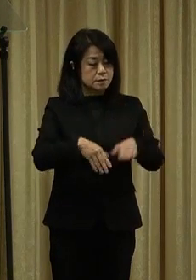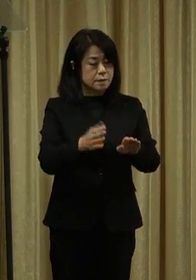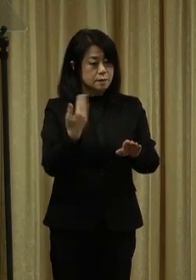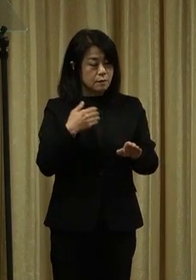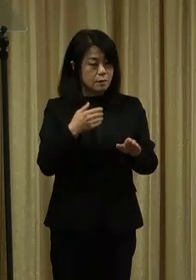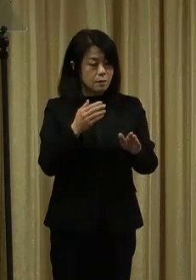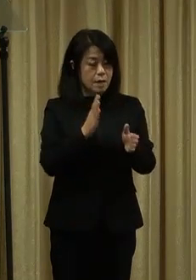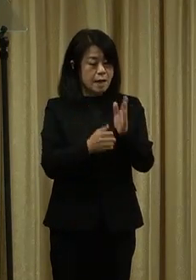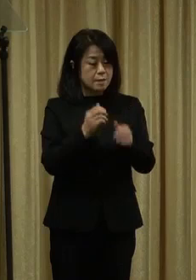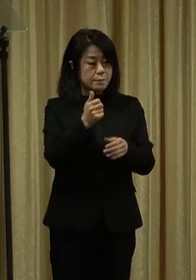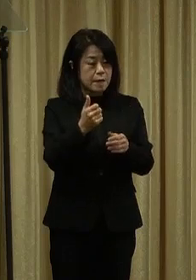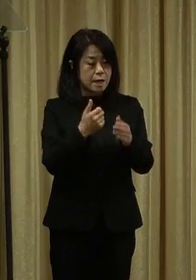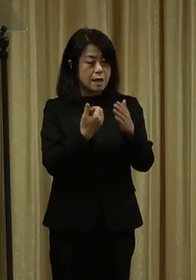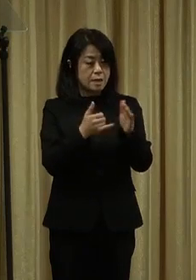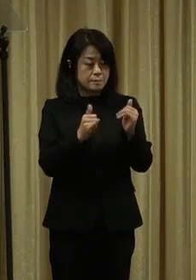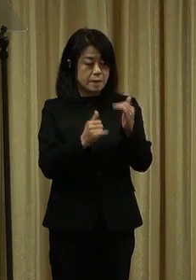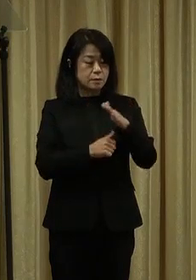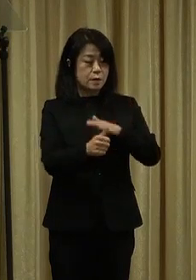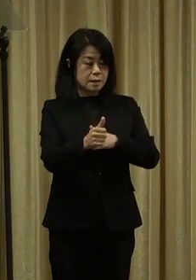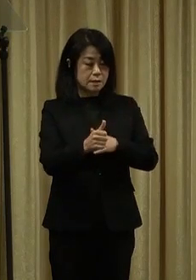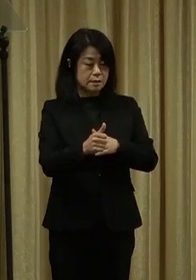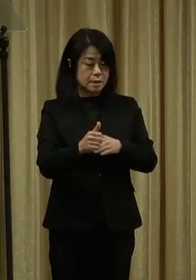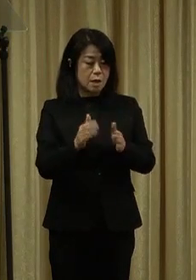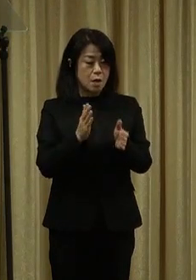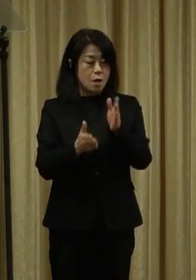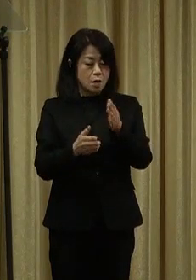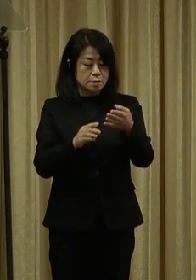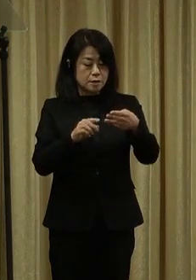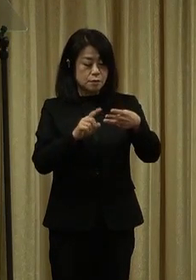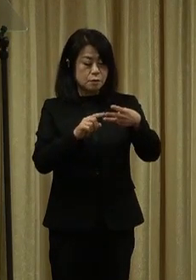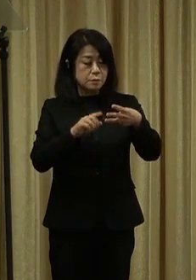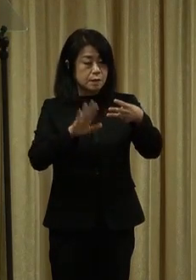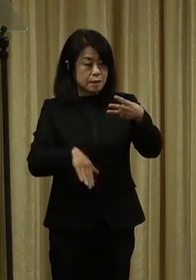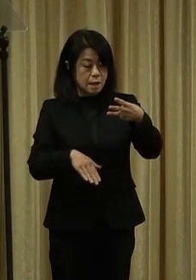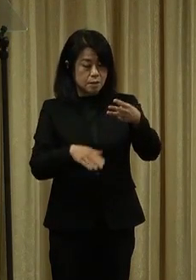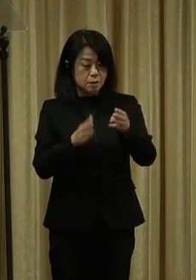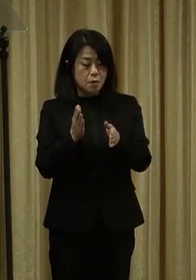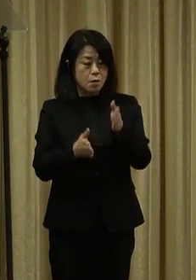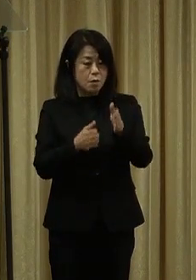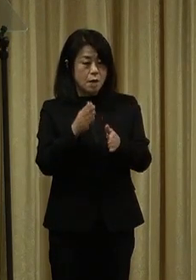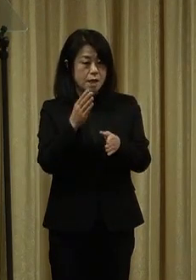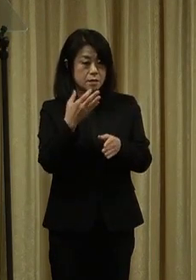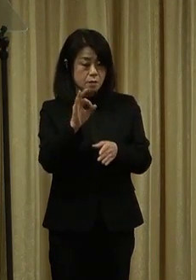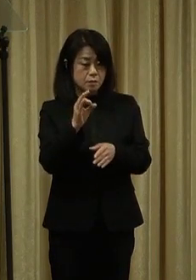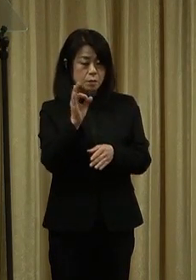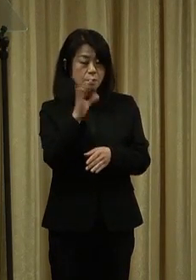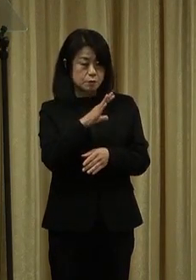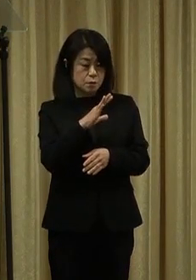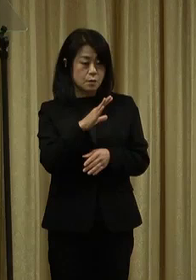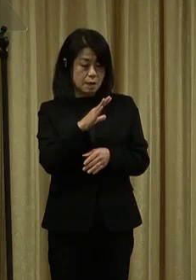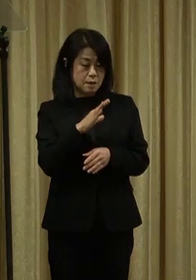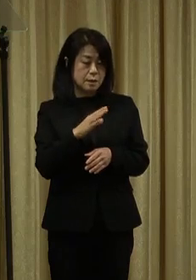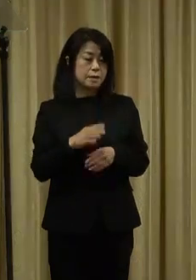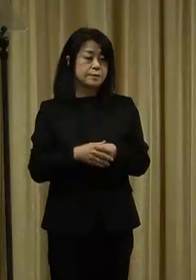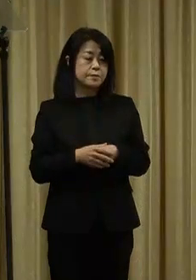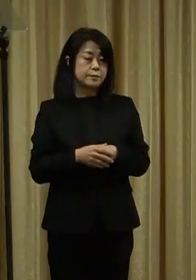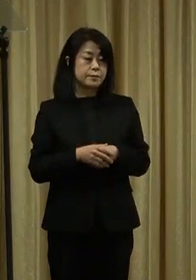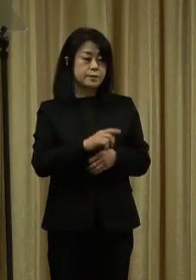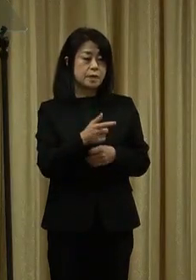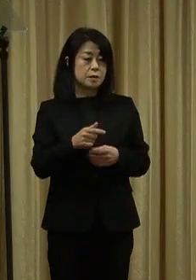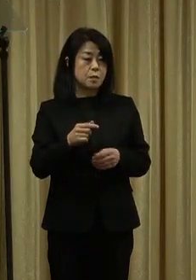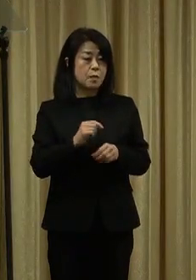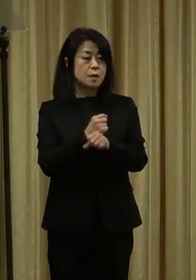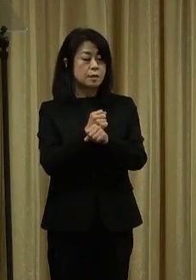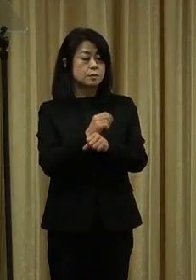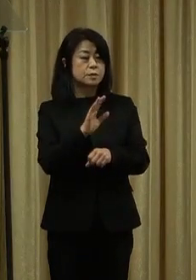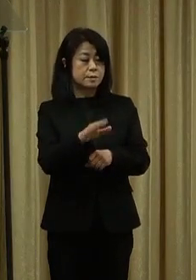第3子以降の保育料の完全無償化の予算を計上しています。 子ども関係の予算額について昨年